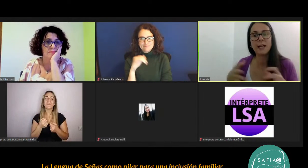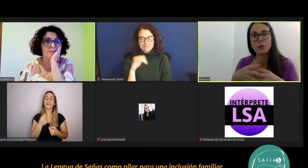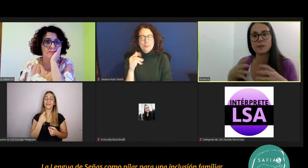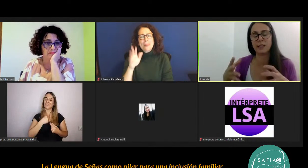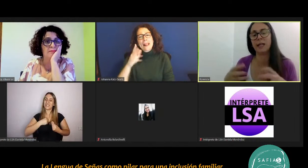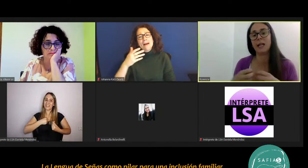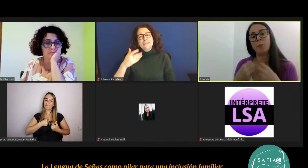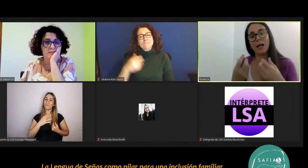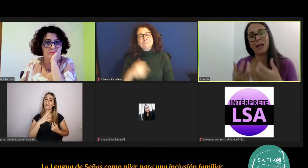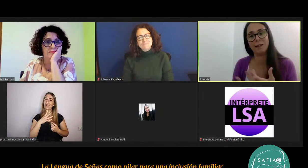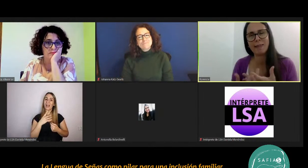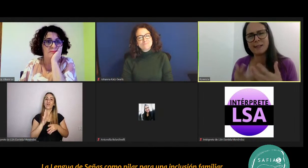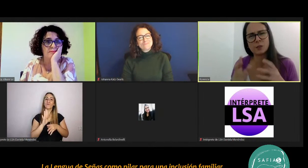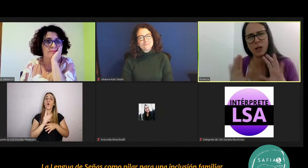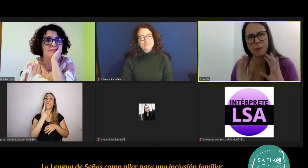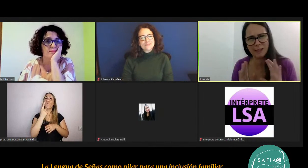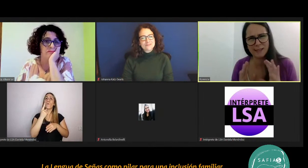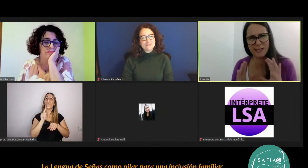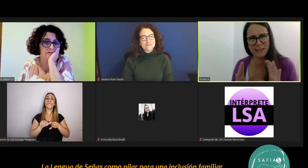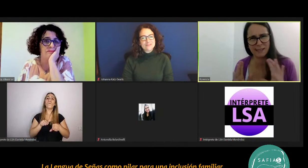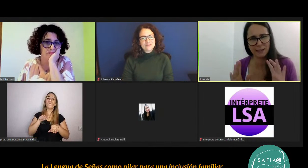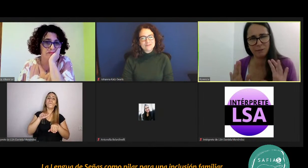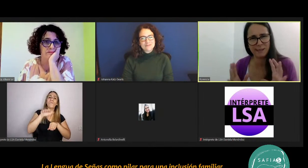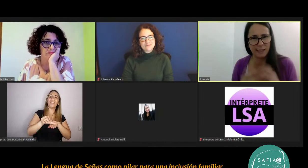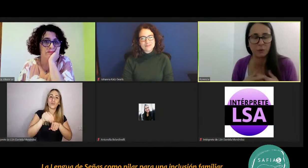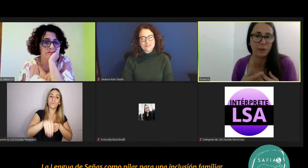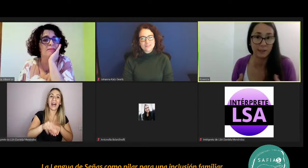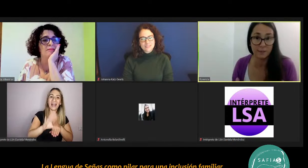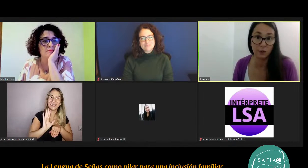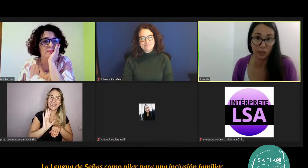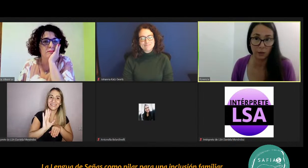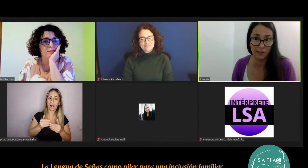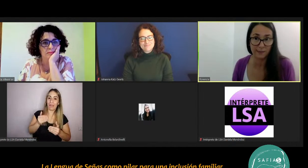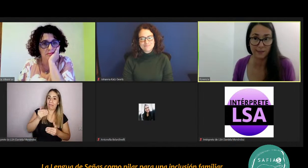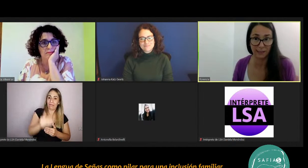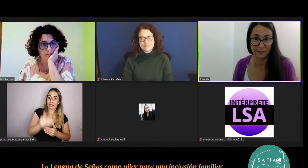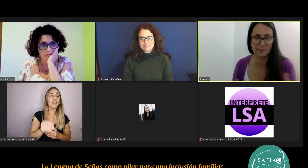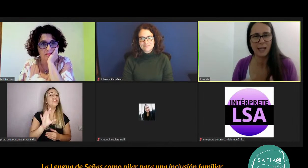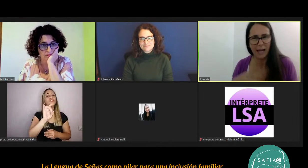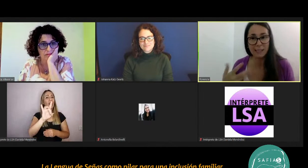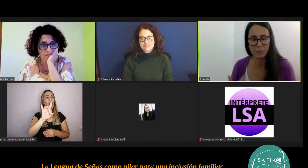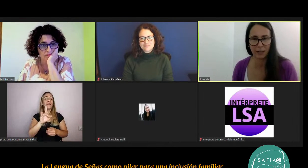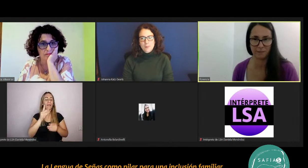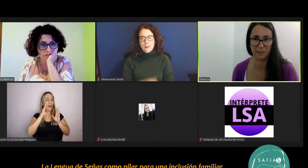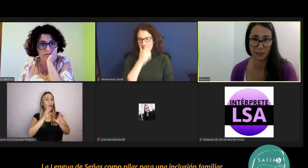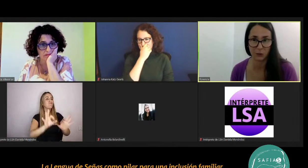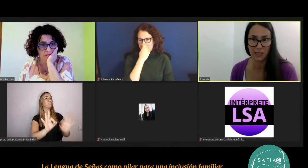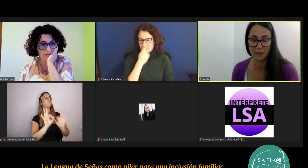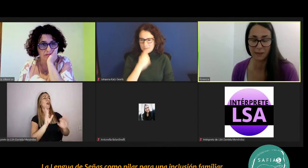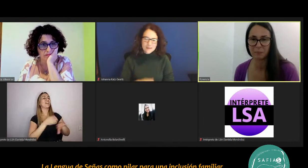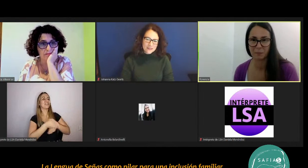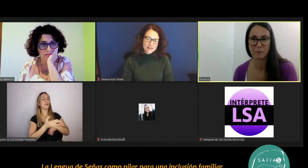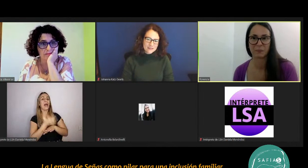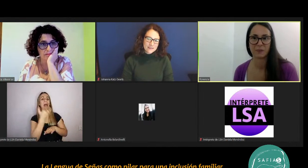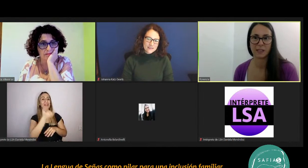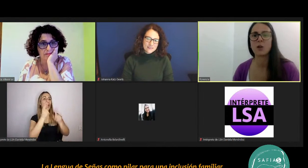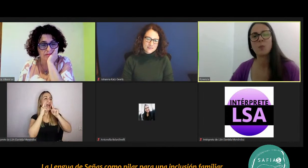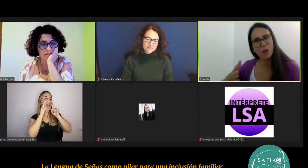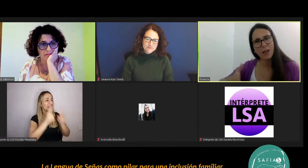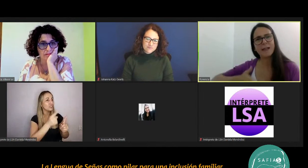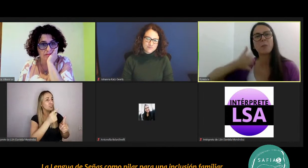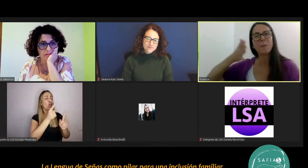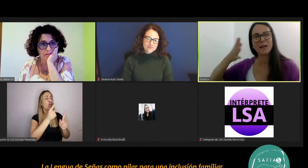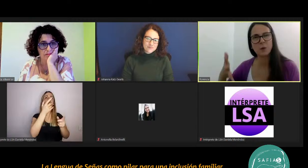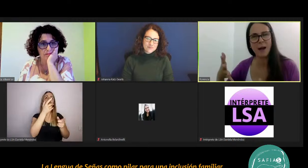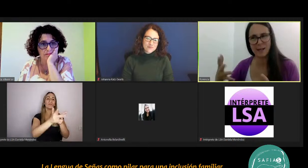no quedarnos en que la modalidad es solamente ser accesibles y tener una atención en lengua de señas. A esto me refería, Joana. Es